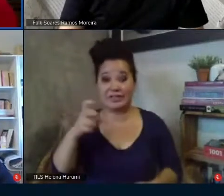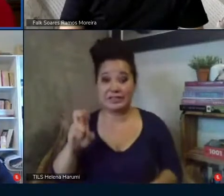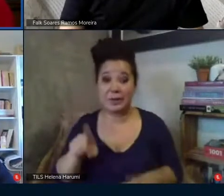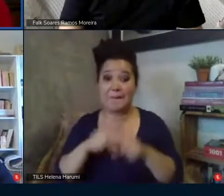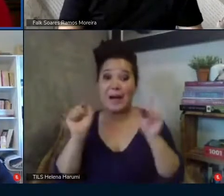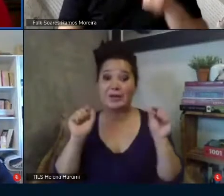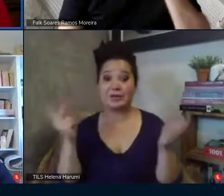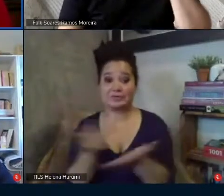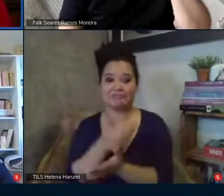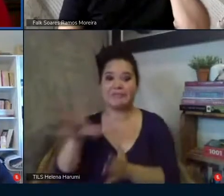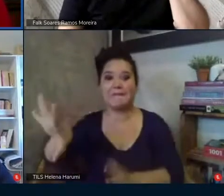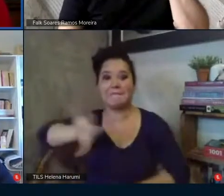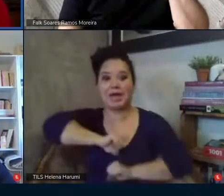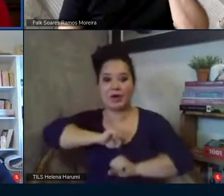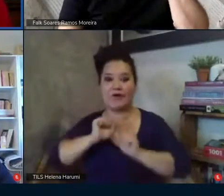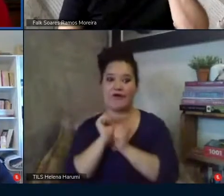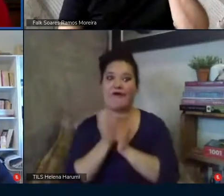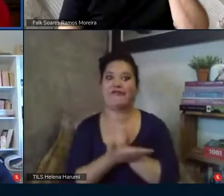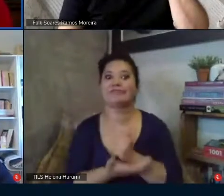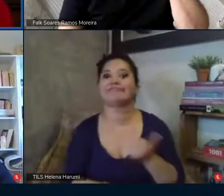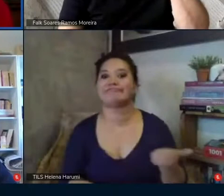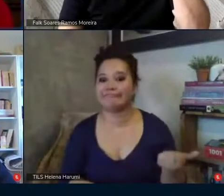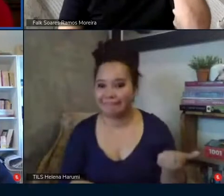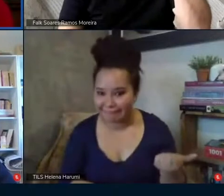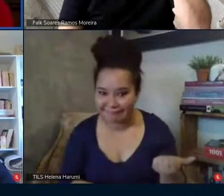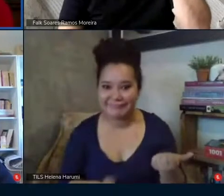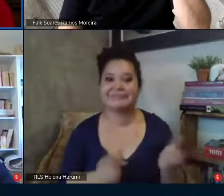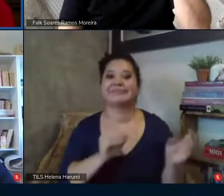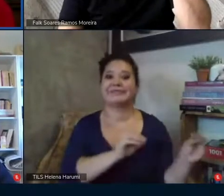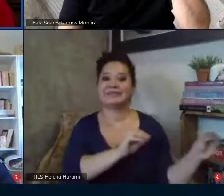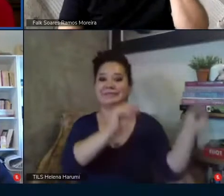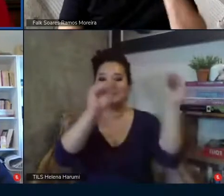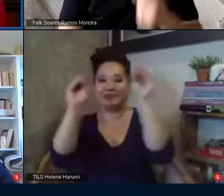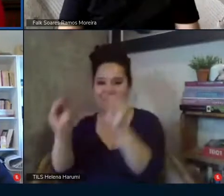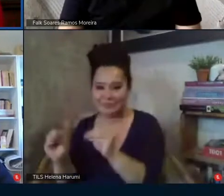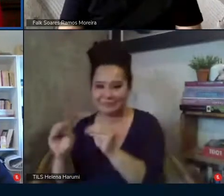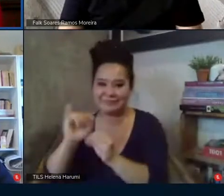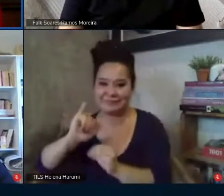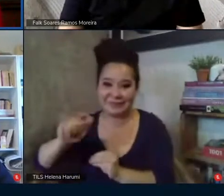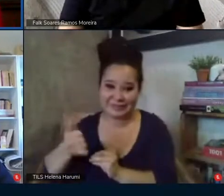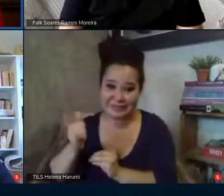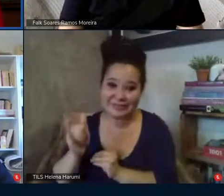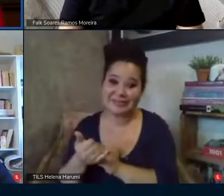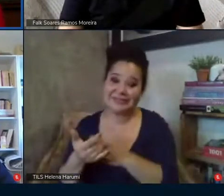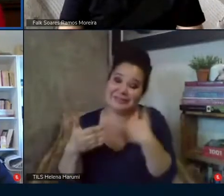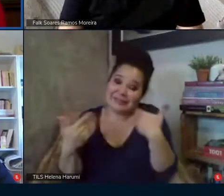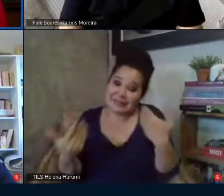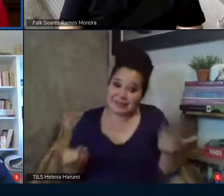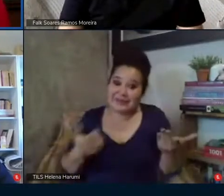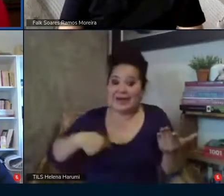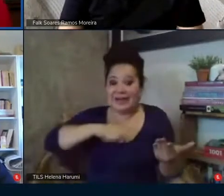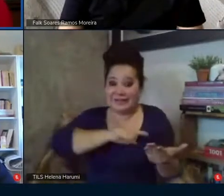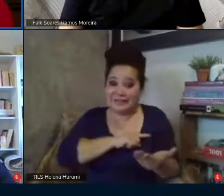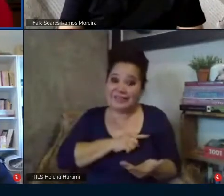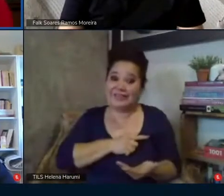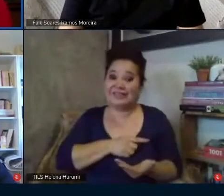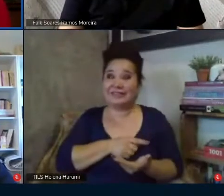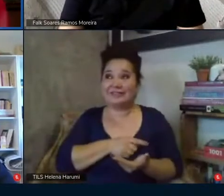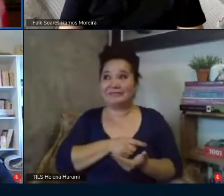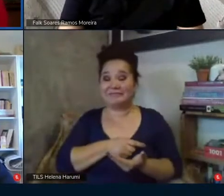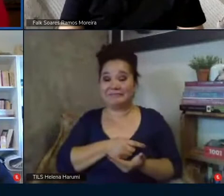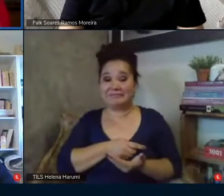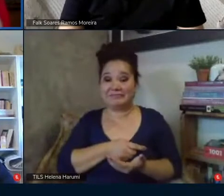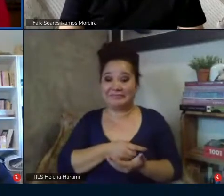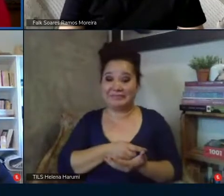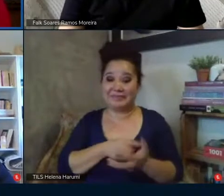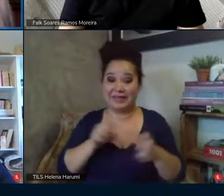Covid, e aí tivemos que deixar para janeiro. Certo? Então, são as surpresas que o sistema rígido diz